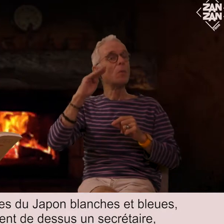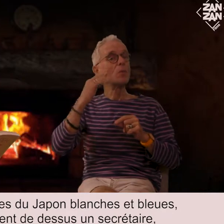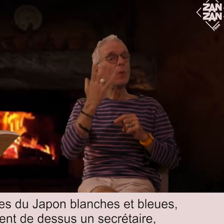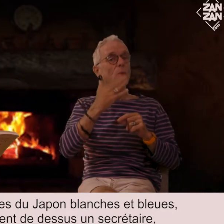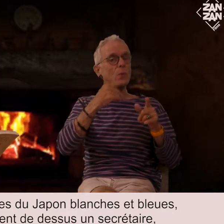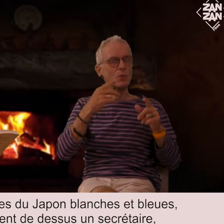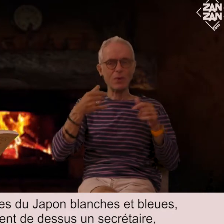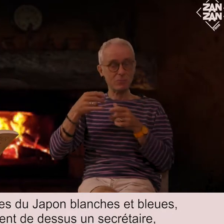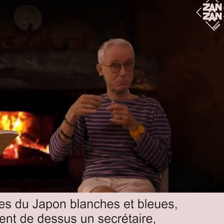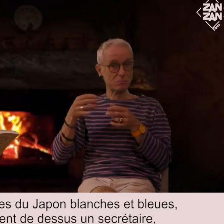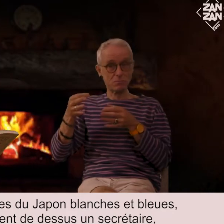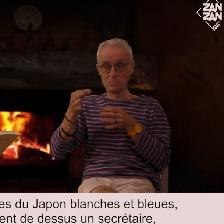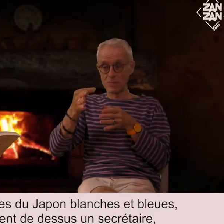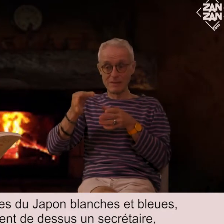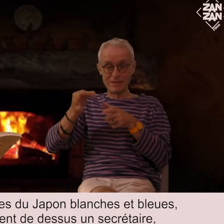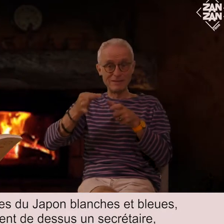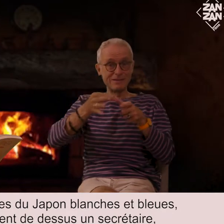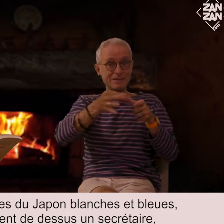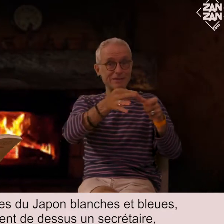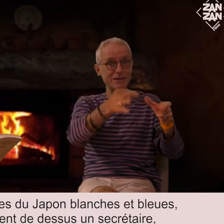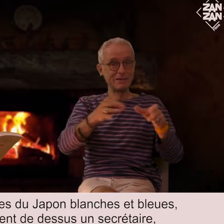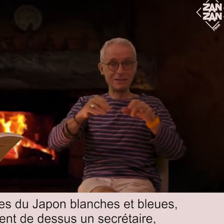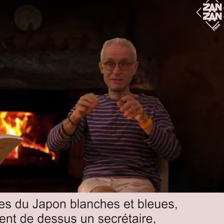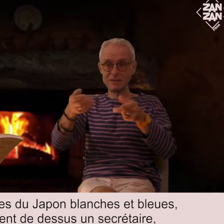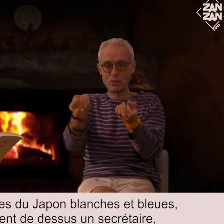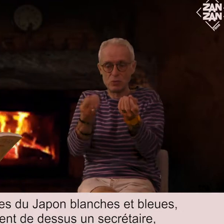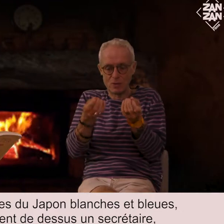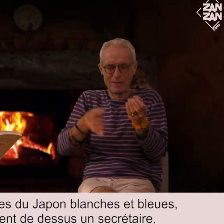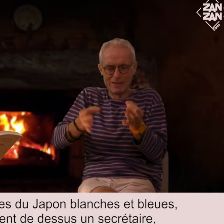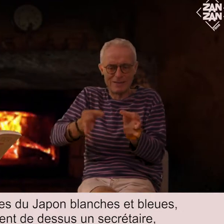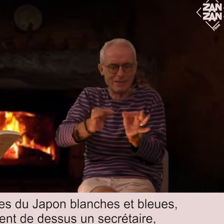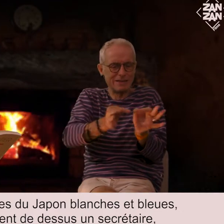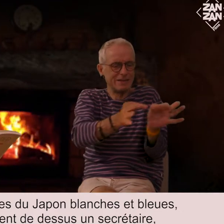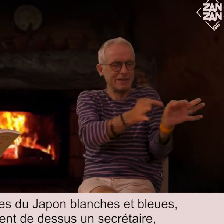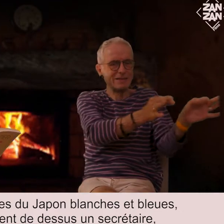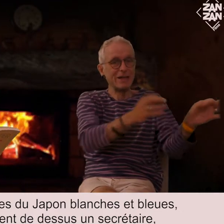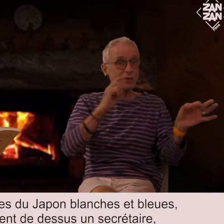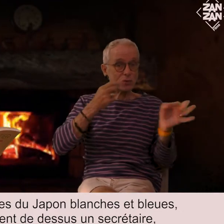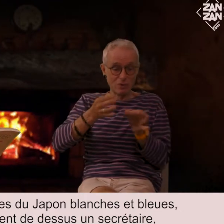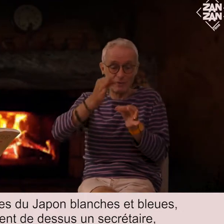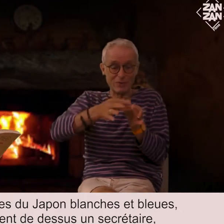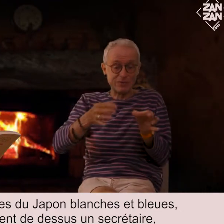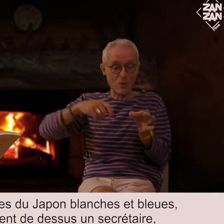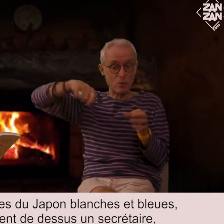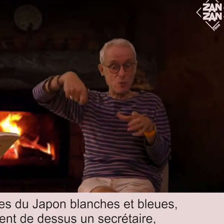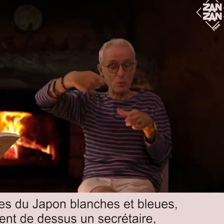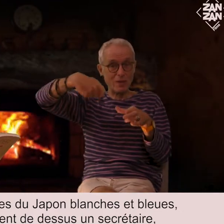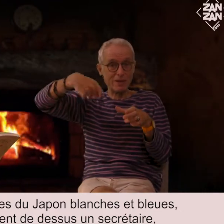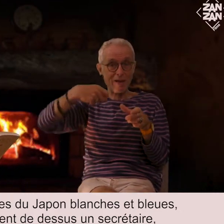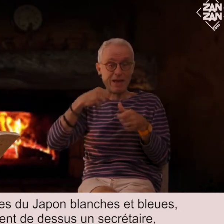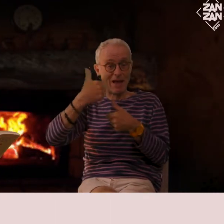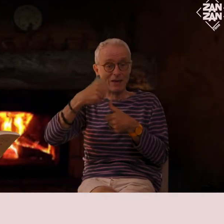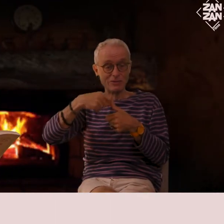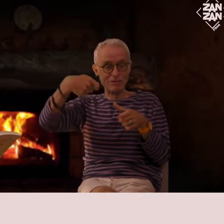qui accoururent spontanément de dessus d'un secrétaire, chacune d'elles munies d'un morceau de sucre et d'une petite cuillère d'argent.